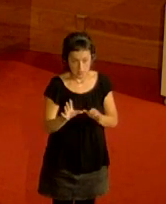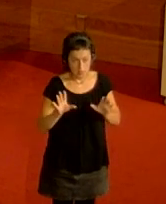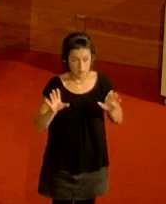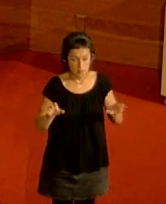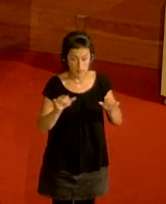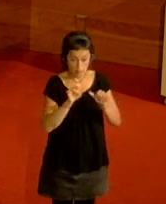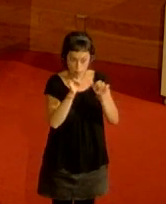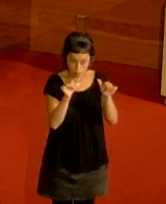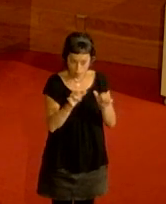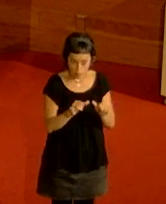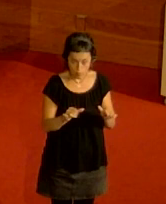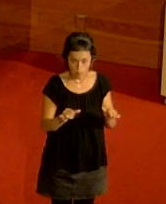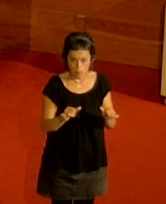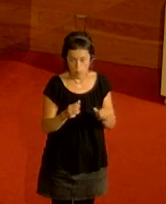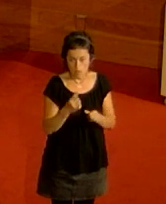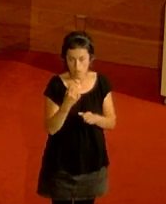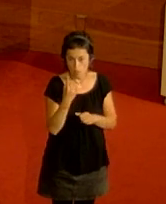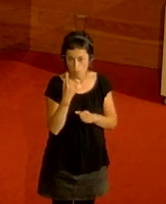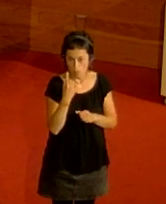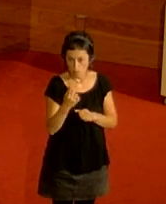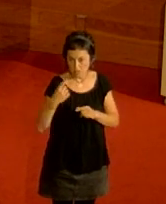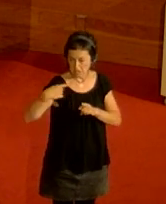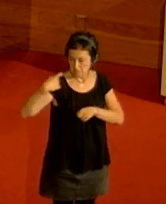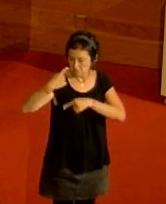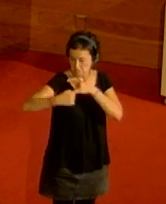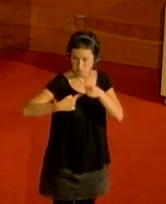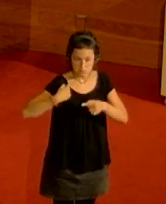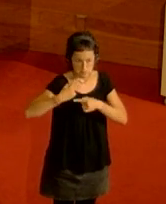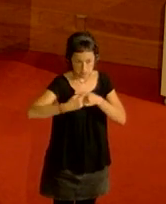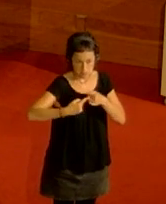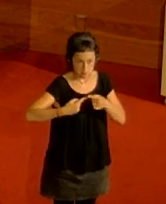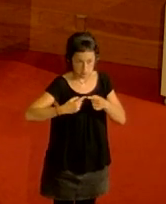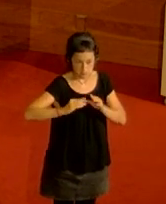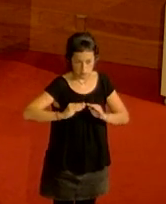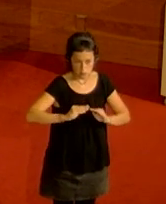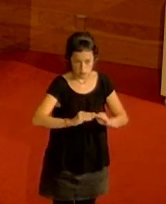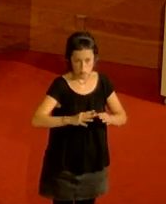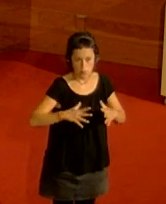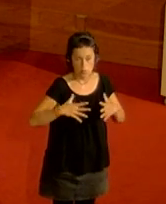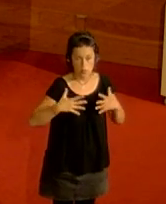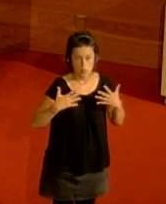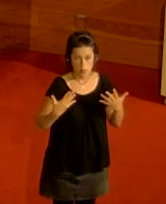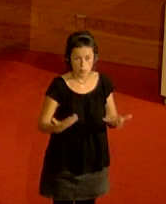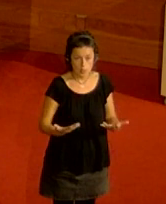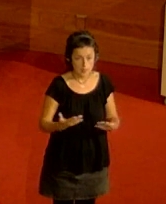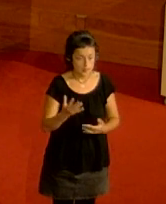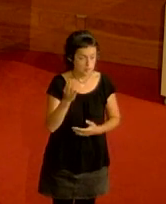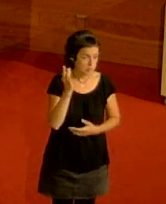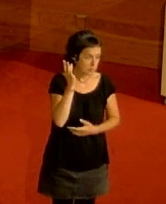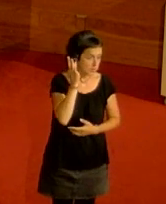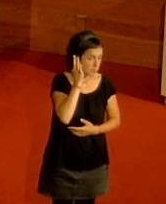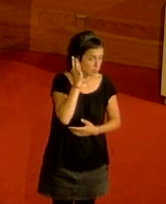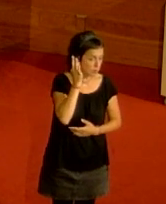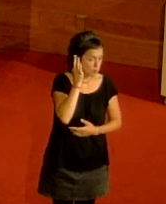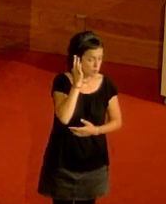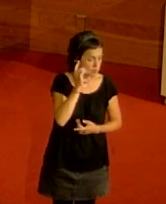patriarcado ha actuado eh tradicionalmente ha sido eh la conversión de las mujeres en agentes